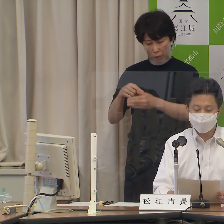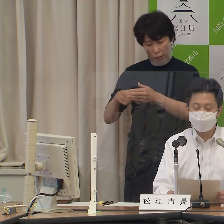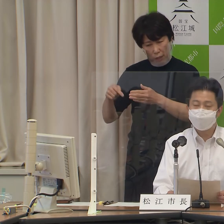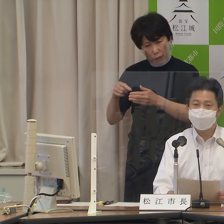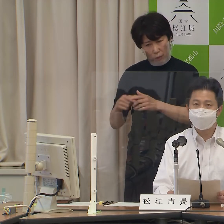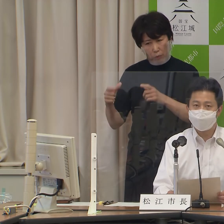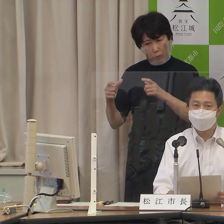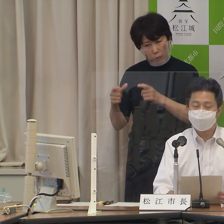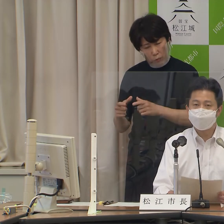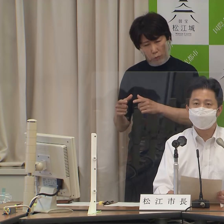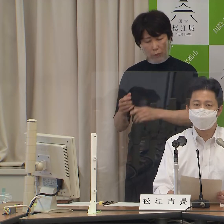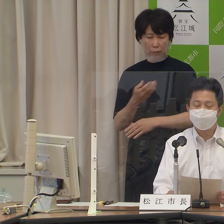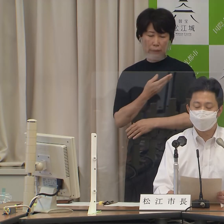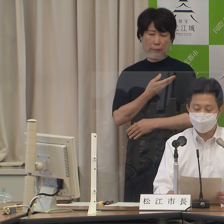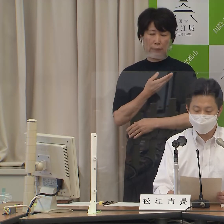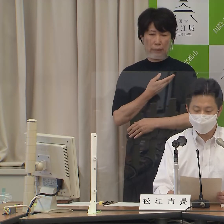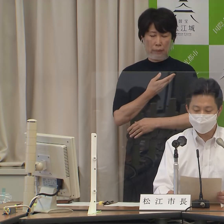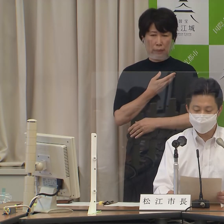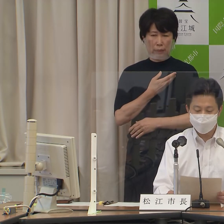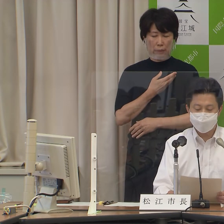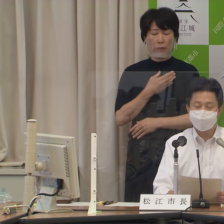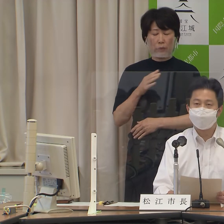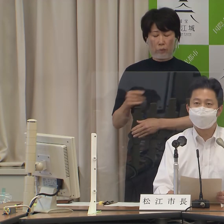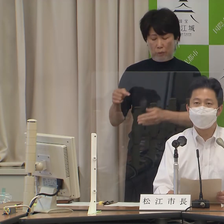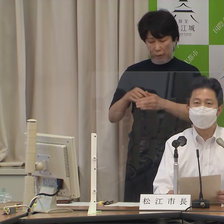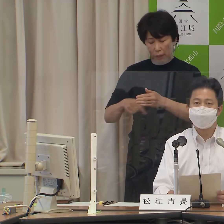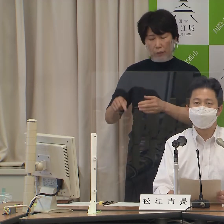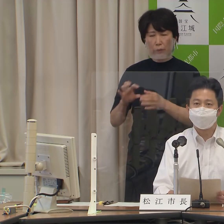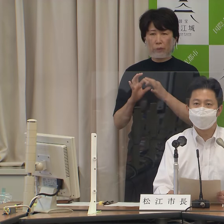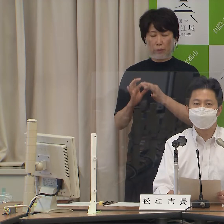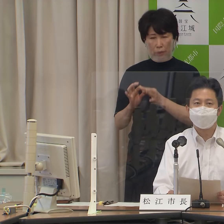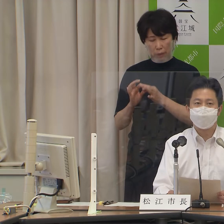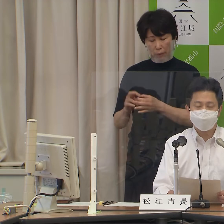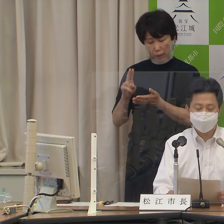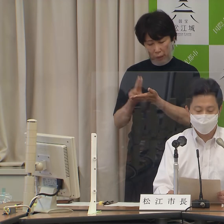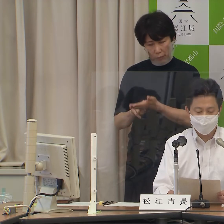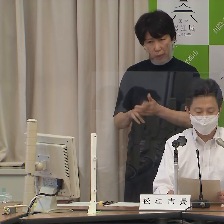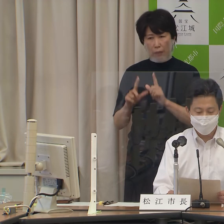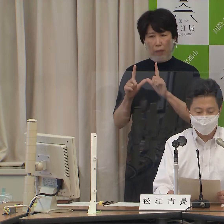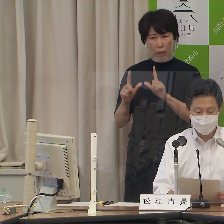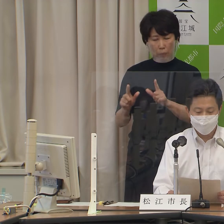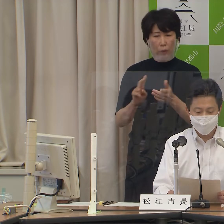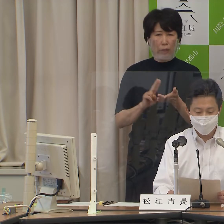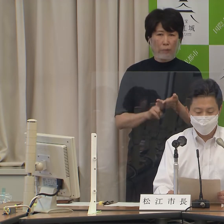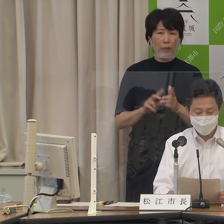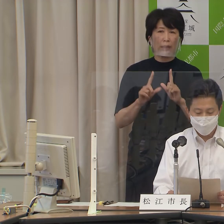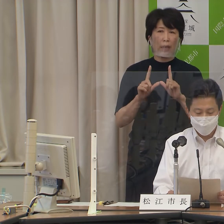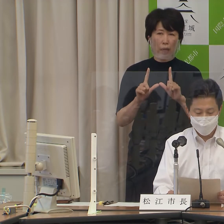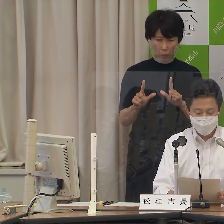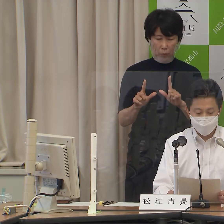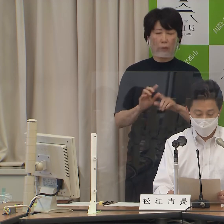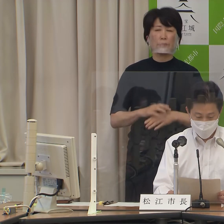内容につきましては、決まったものから随時アナウンスさせていただきます。